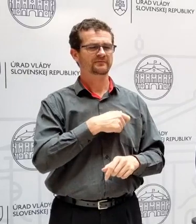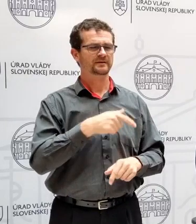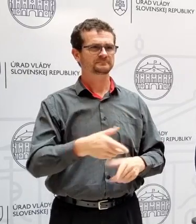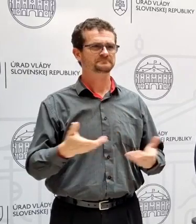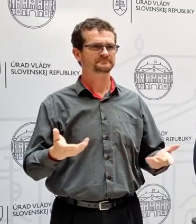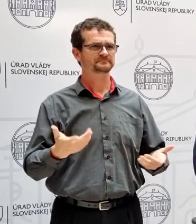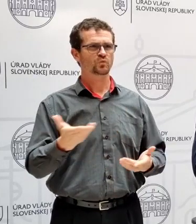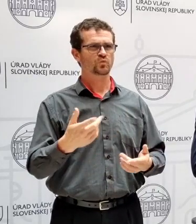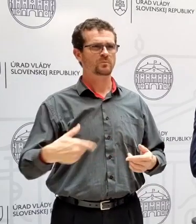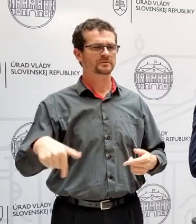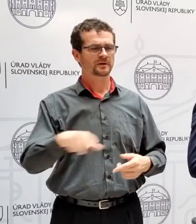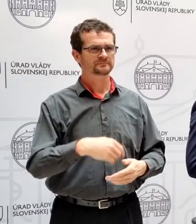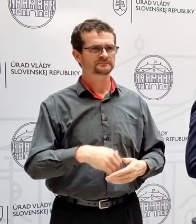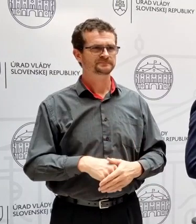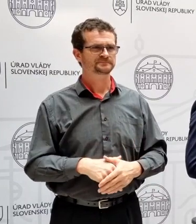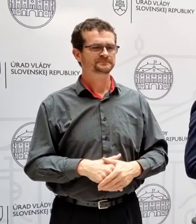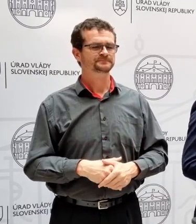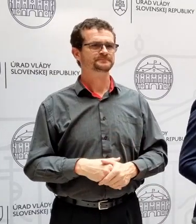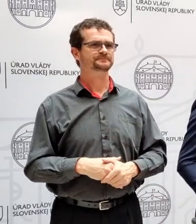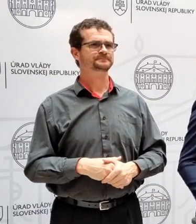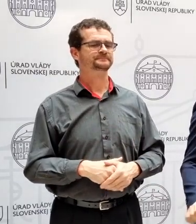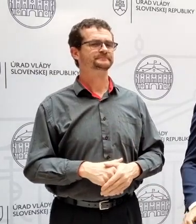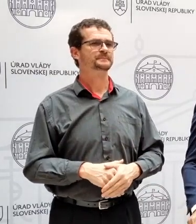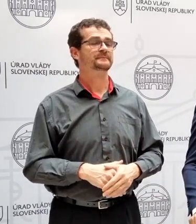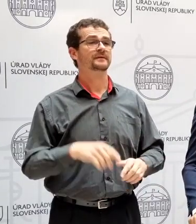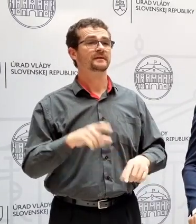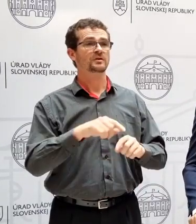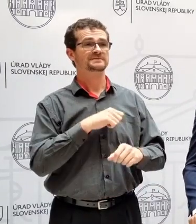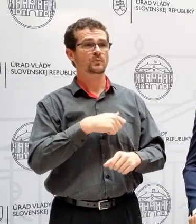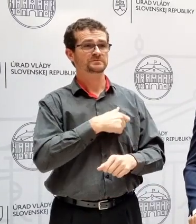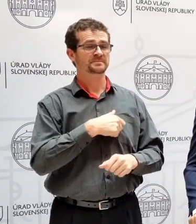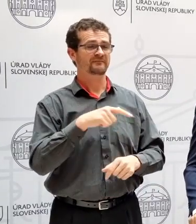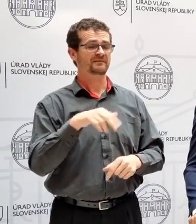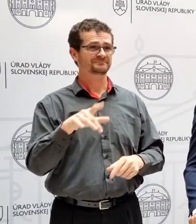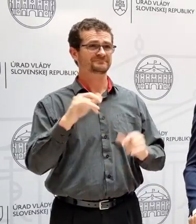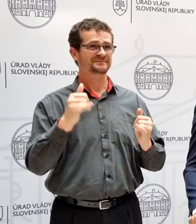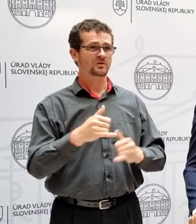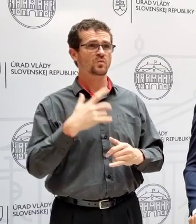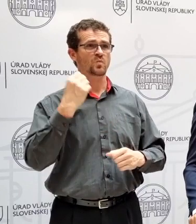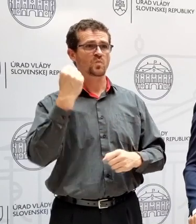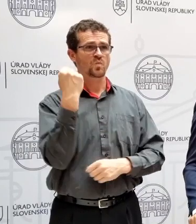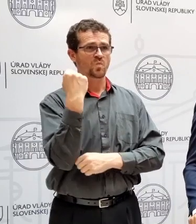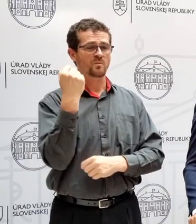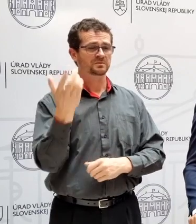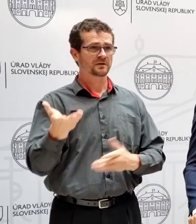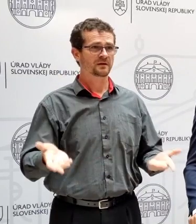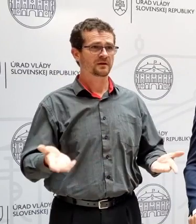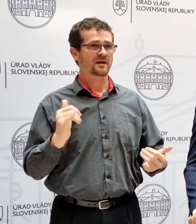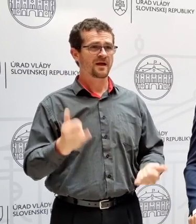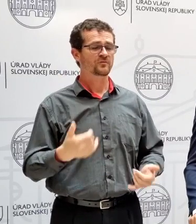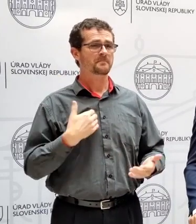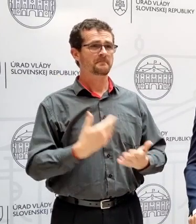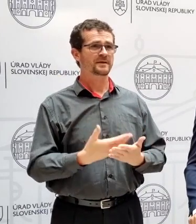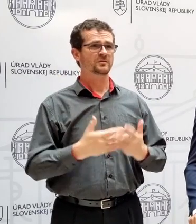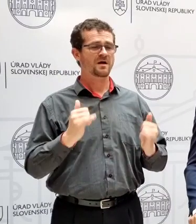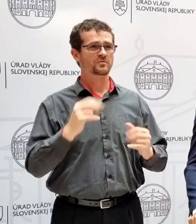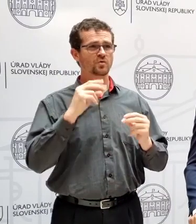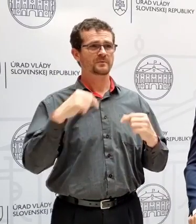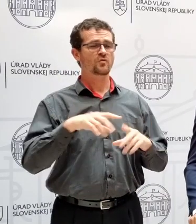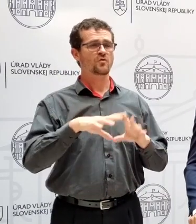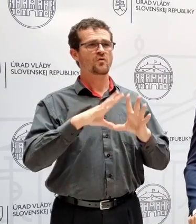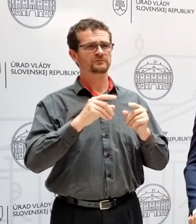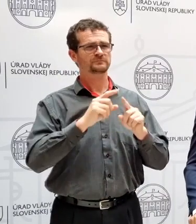si. Áno, aj niektoré samosprávy, máte pravdu, sú chudobné, preto áno, rozprávame sa